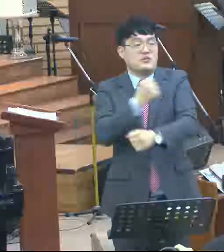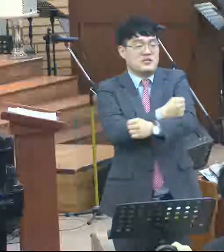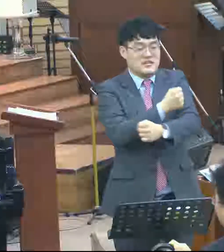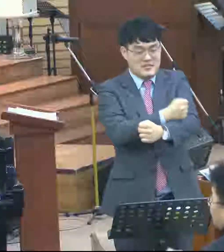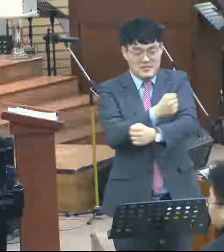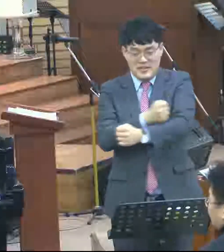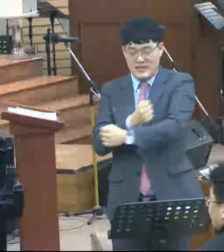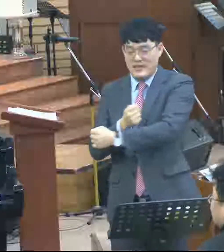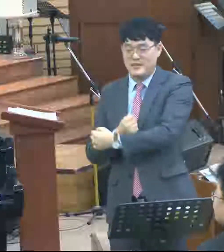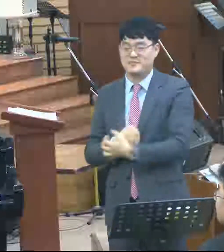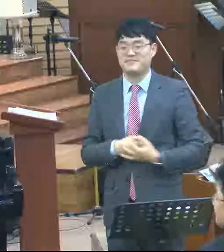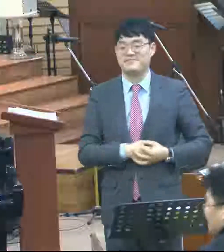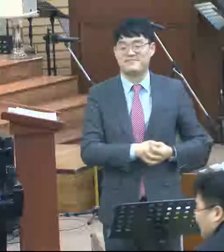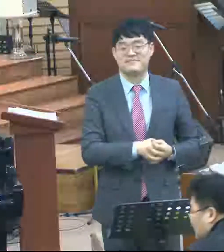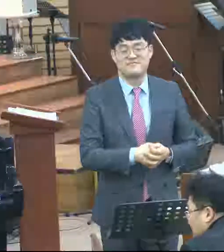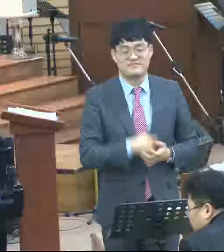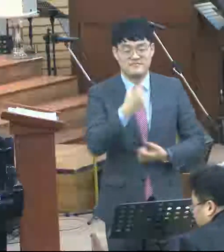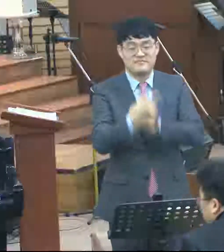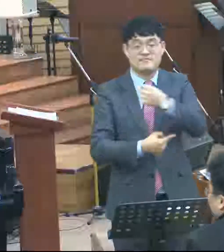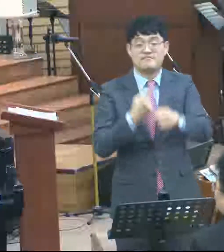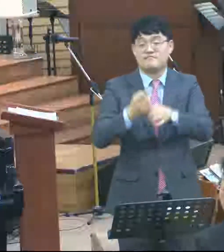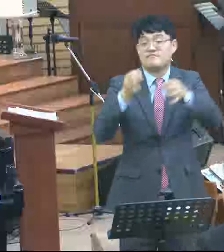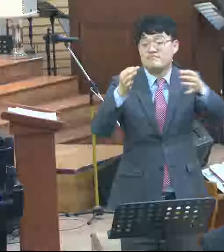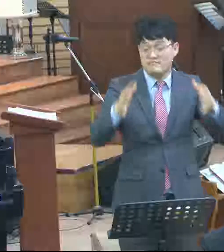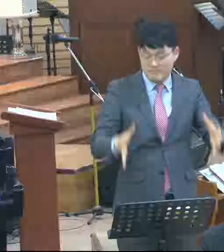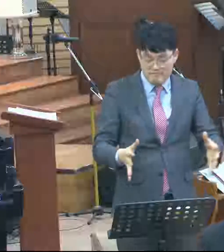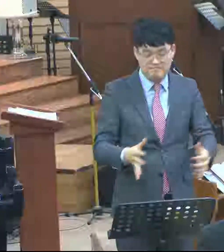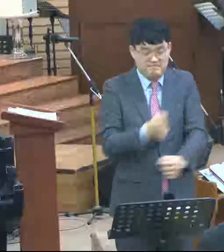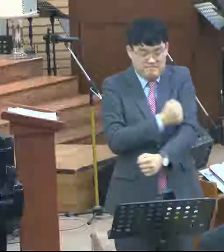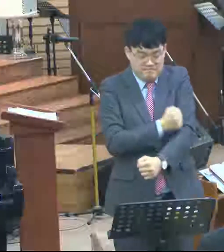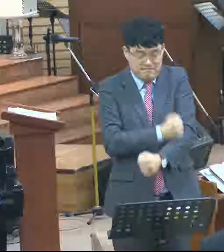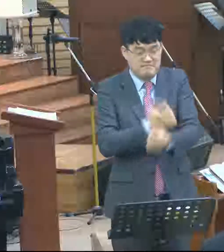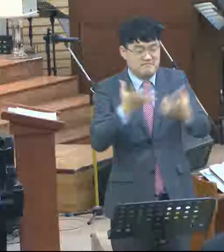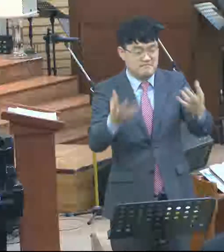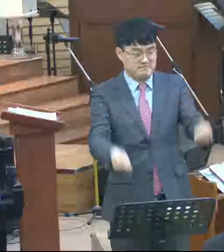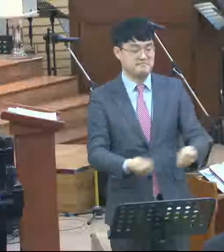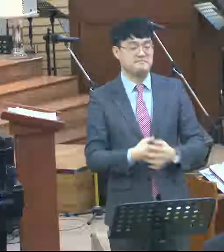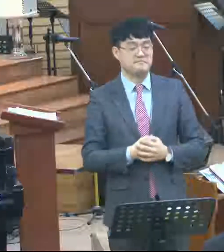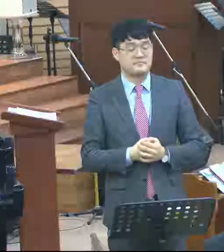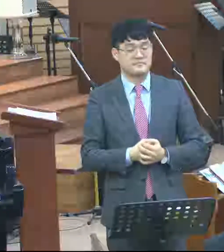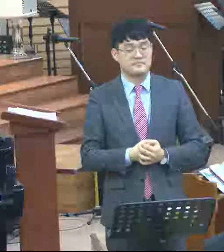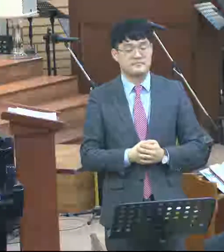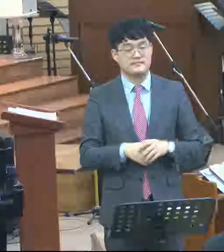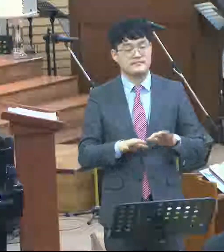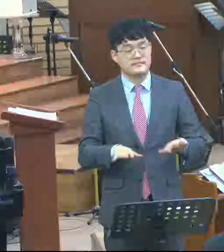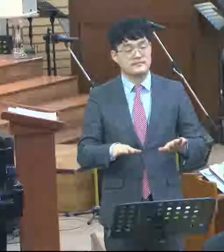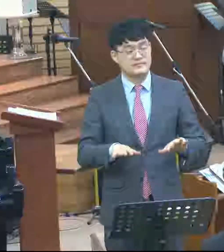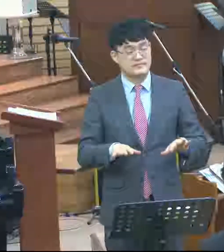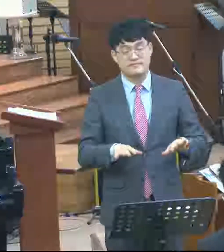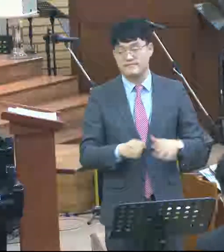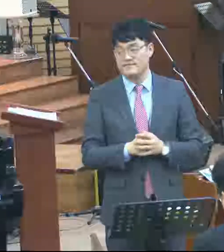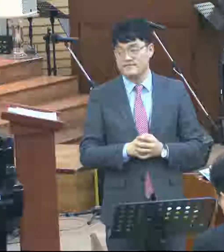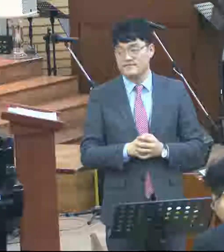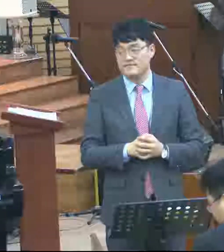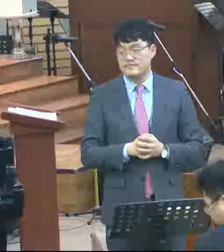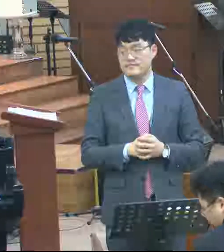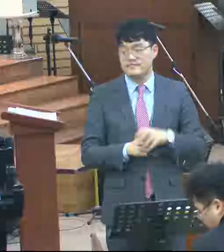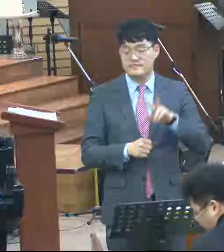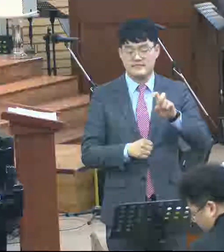한 해 동안 달려오시느라 고생이 많으셨습니다. 열왕기상 21장 말씀을 가지고 법대로 사는